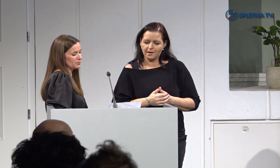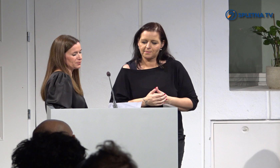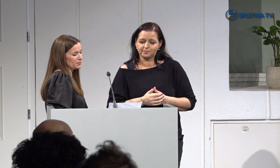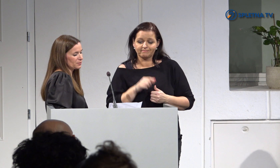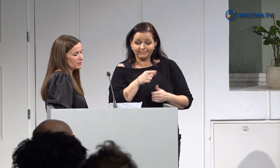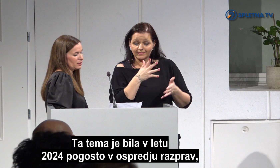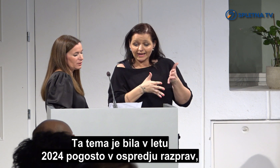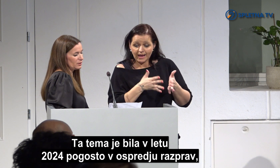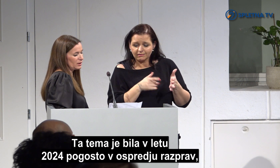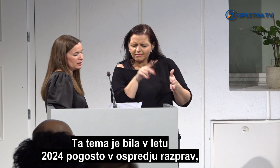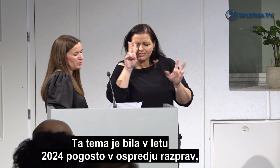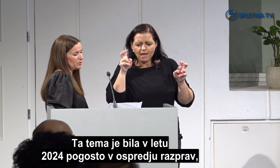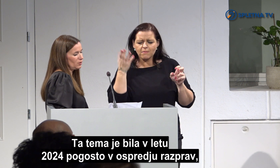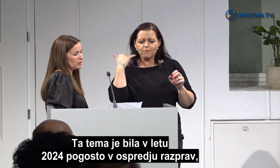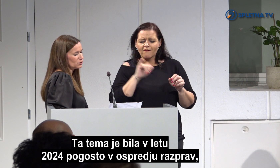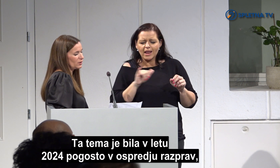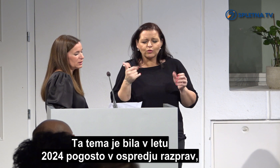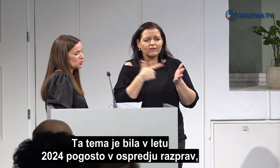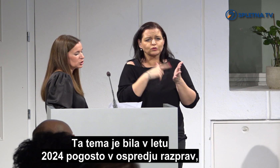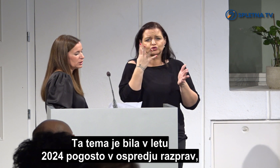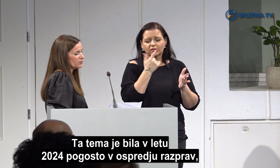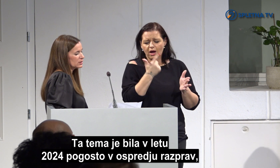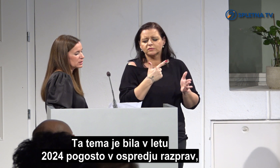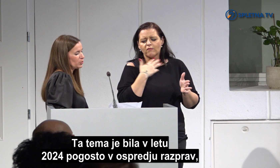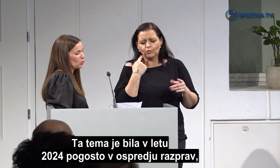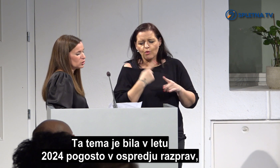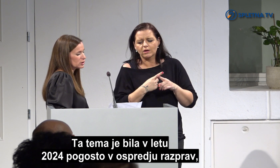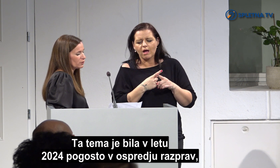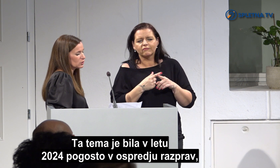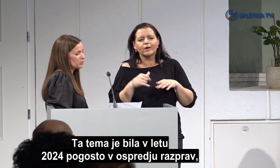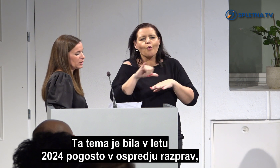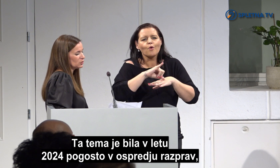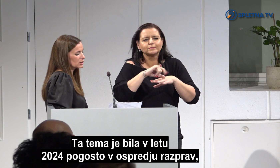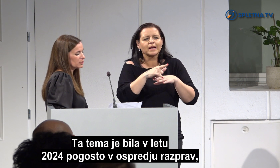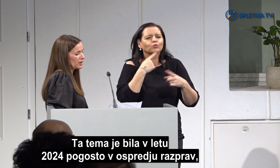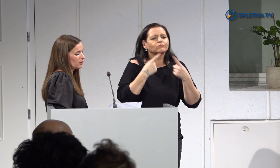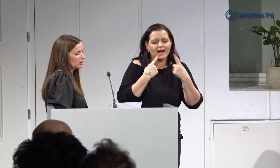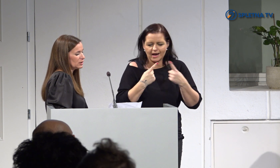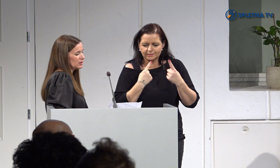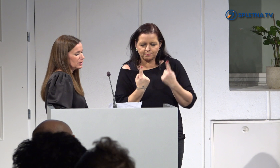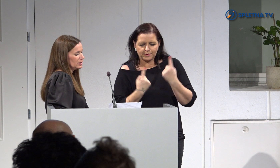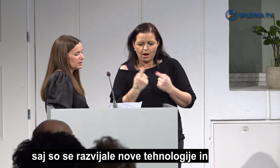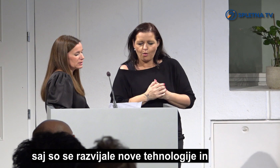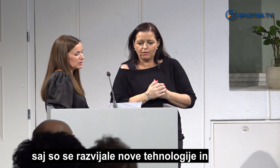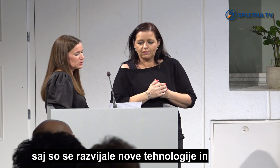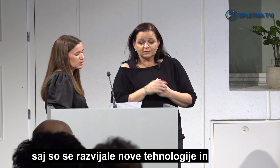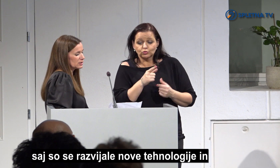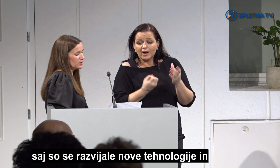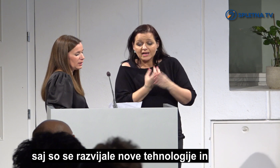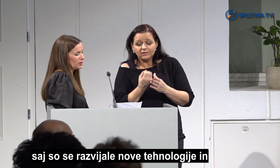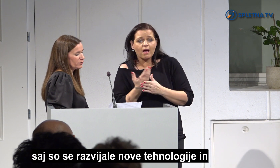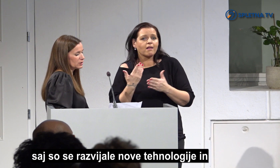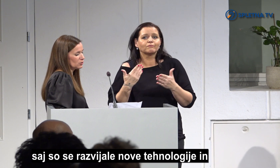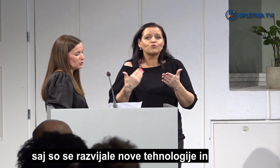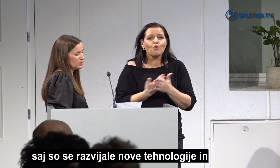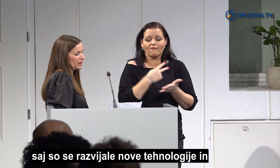inteligenco. Ta tema je bila v letu 2024 pogosto v ospredju razprav, saj so se